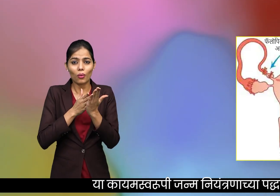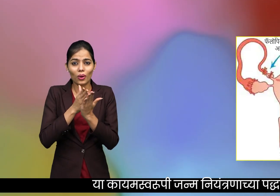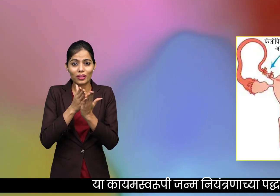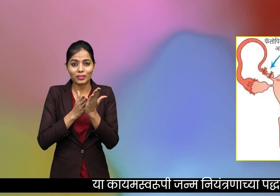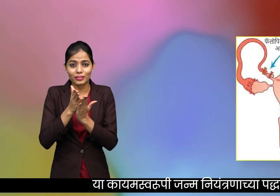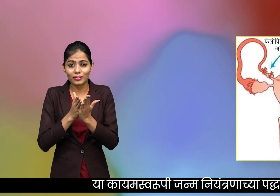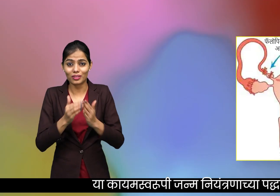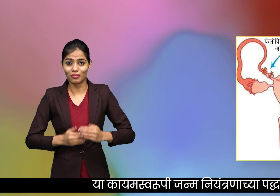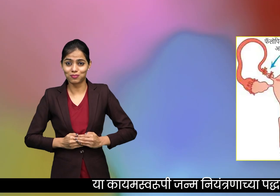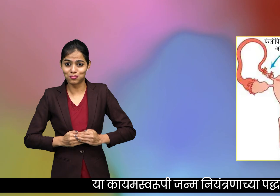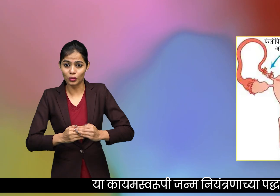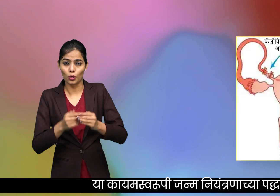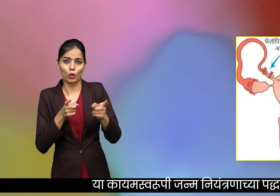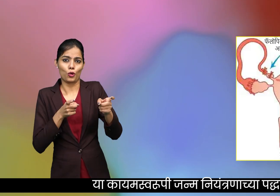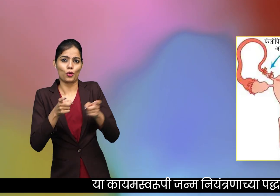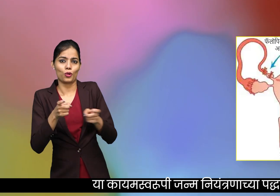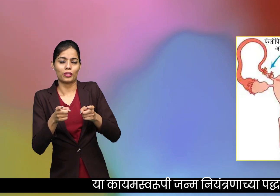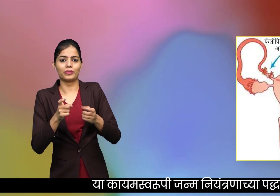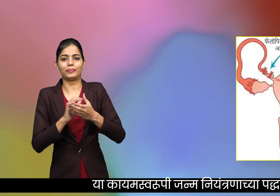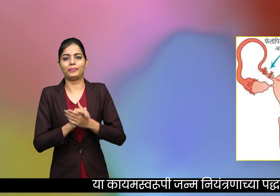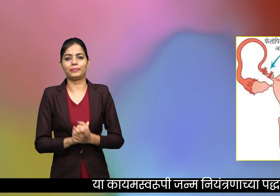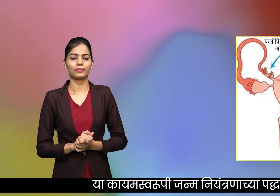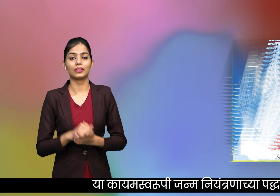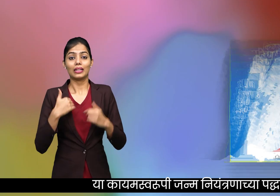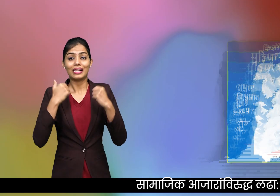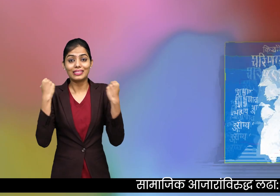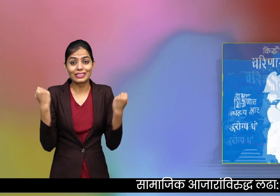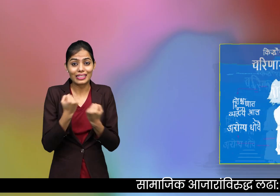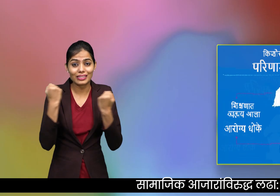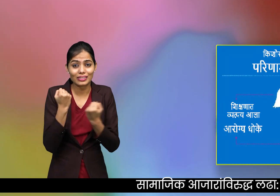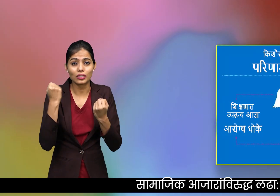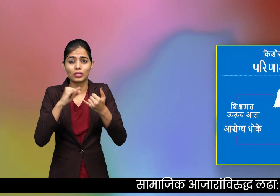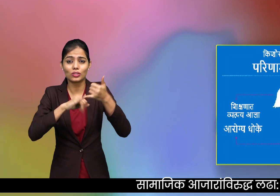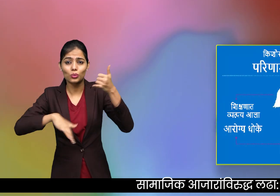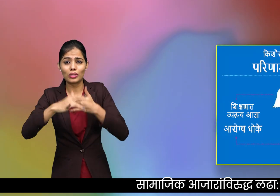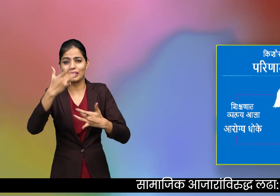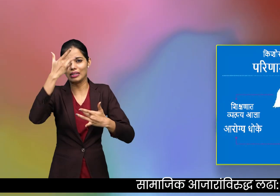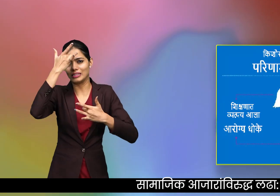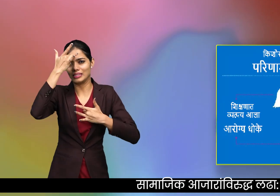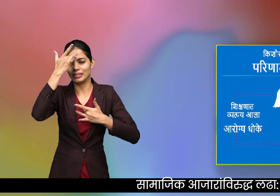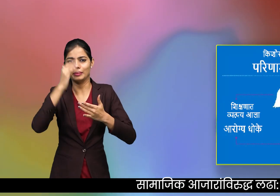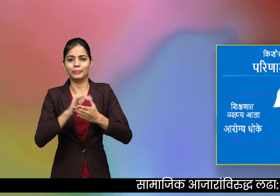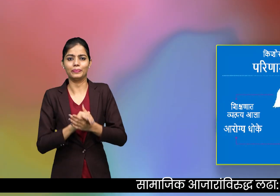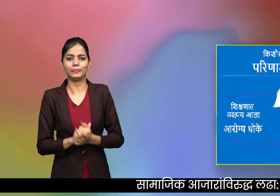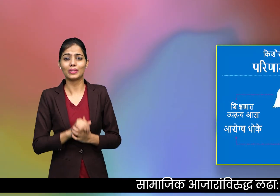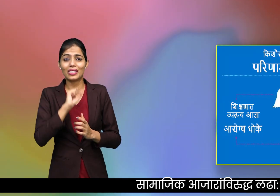या कायमस्वरूपी जन्म नियंत्रणाच्या पद्धती आहेत. सामाजिक आजारांबद्दल लढा.